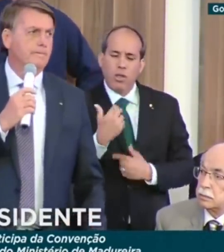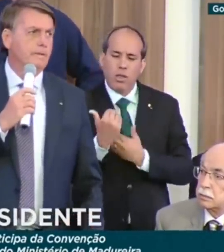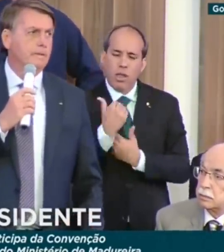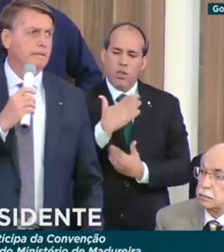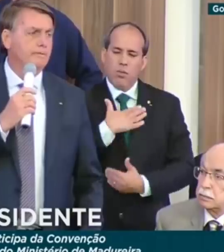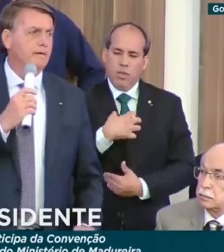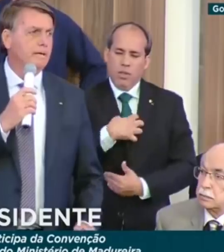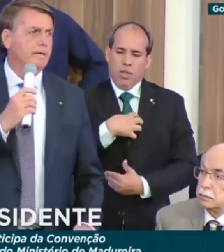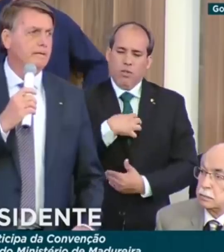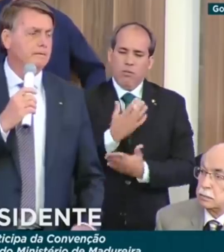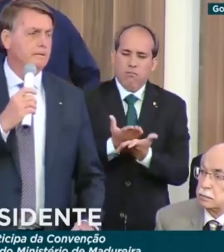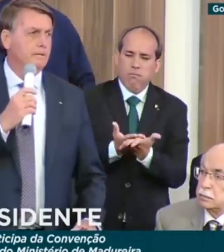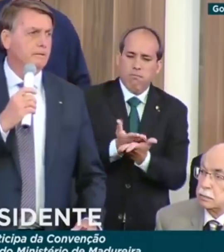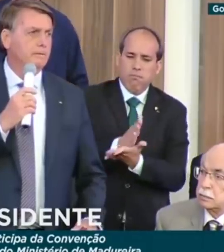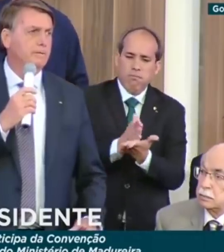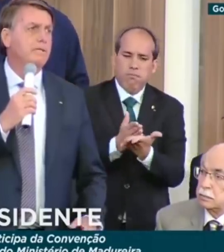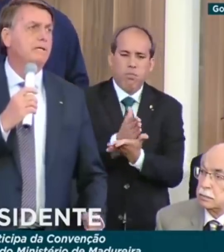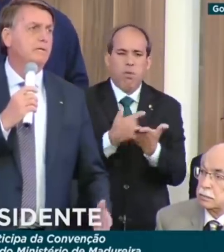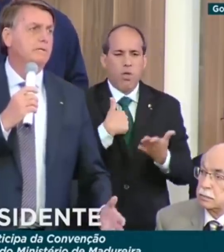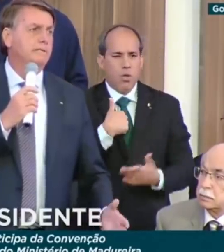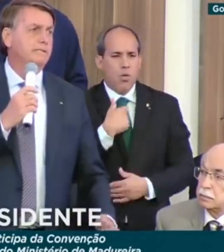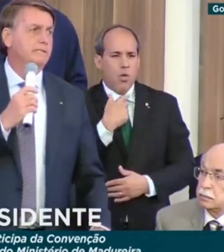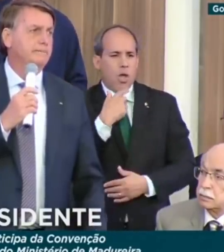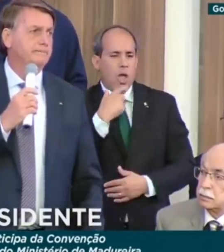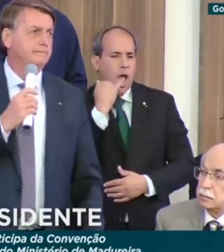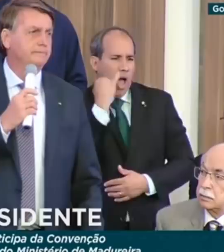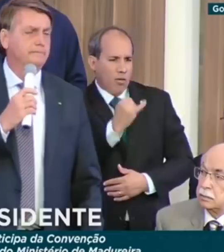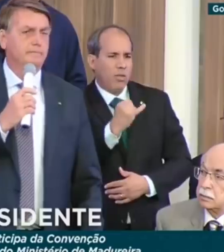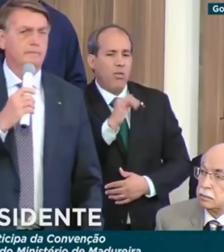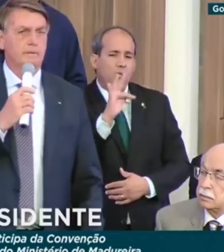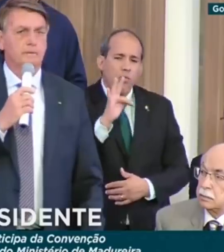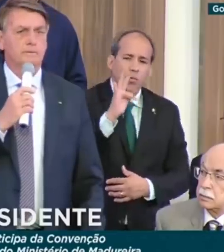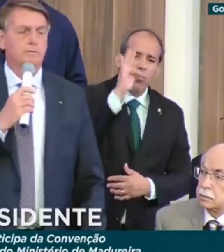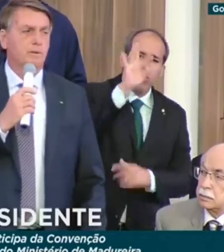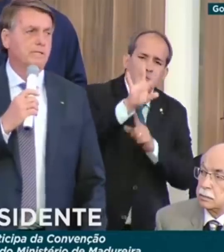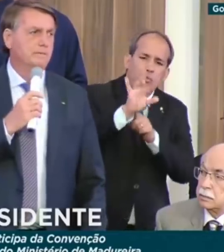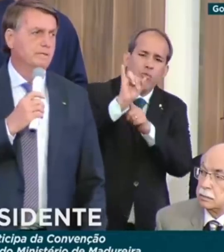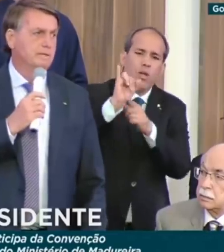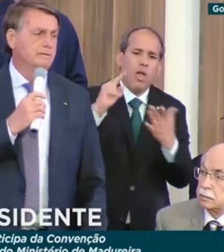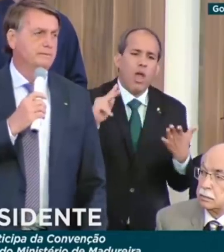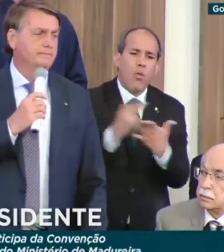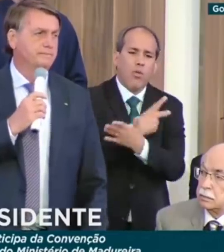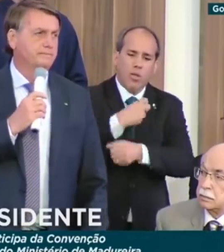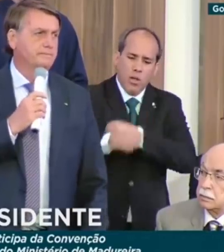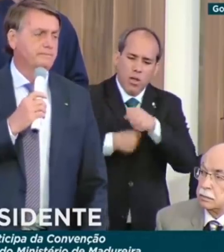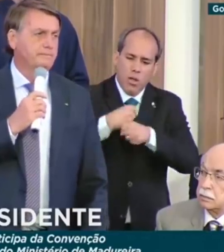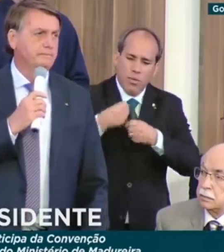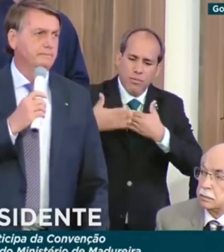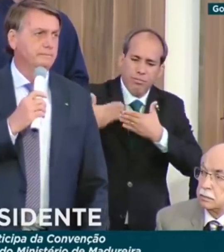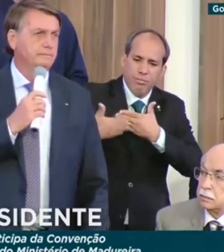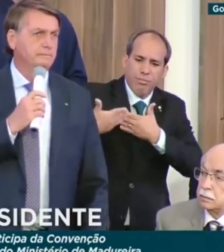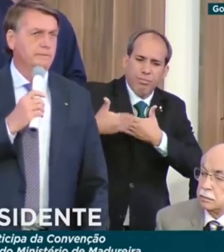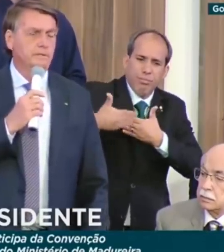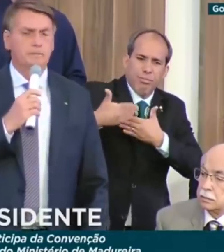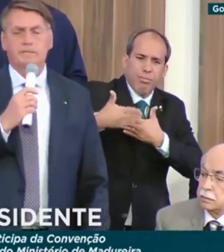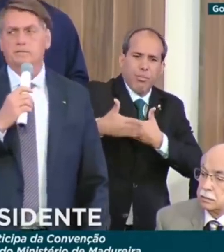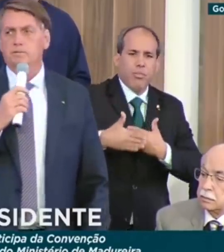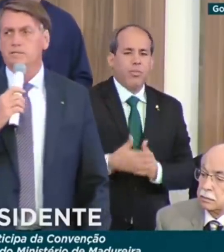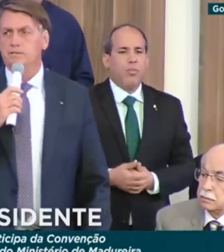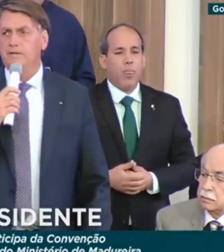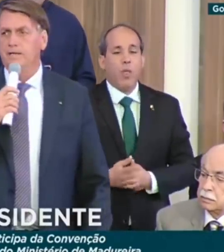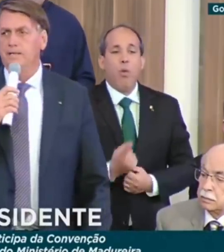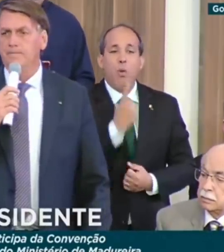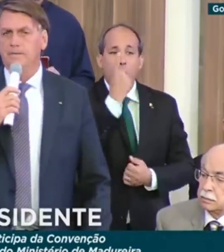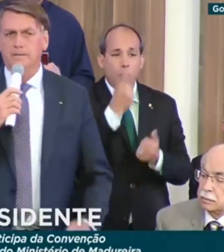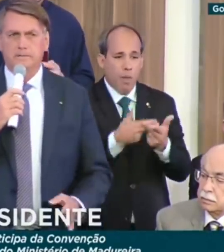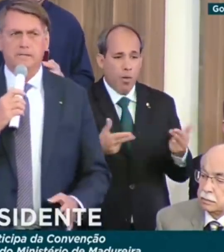tocou e eu falei o que ia acontecer nos próximos anos. Uma das coisas